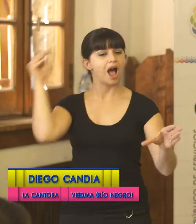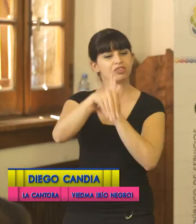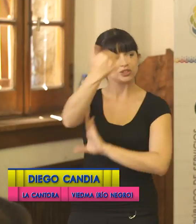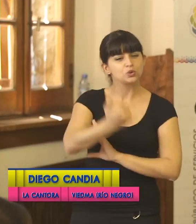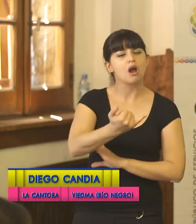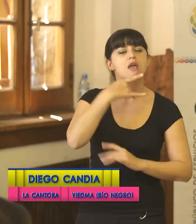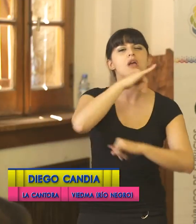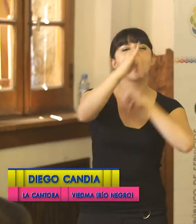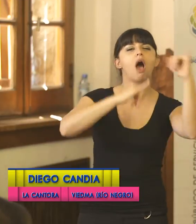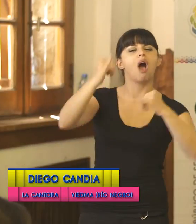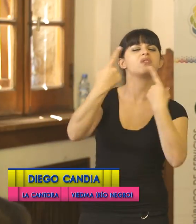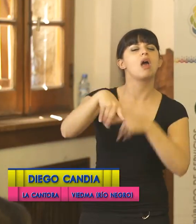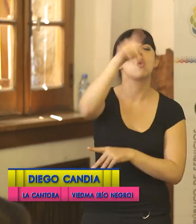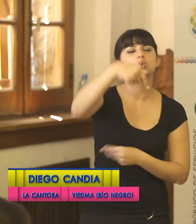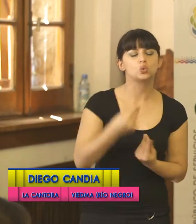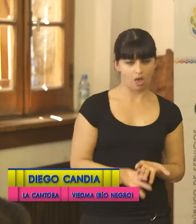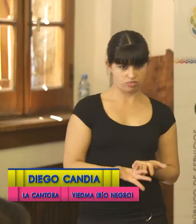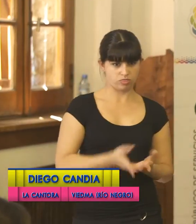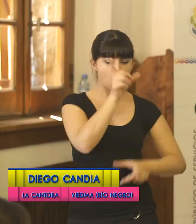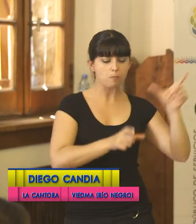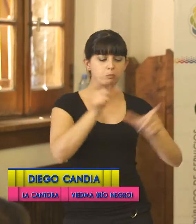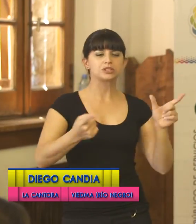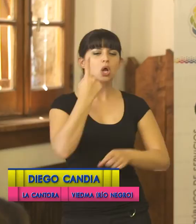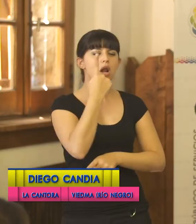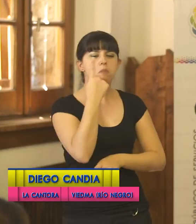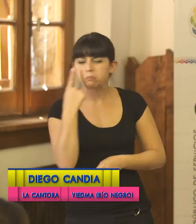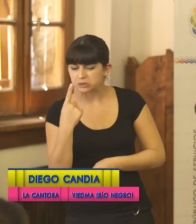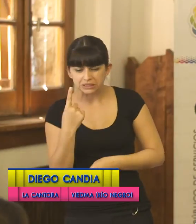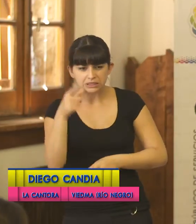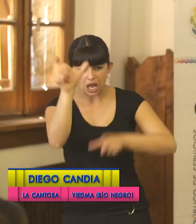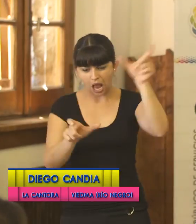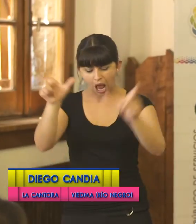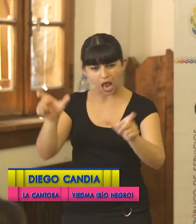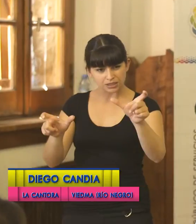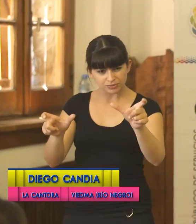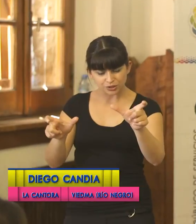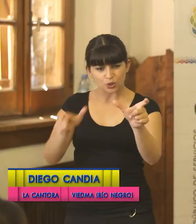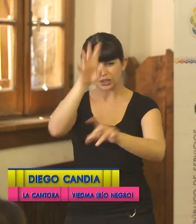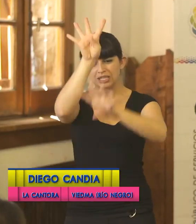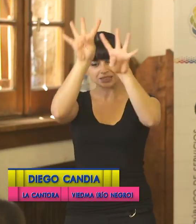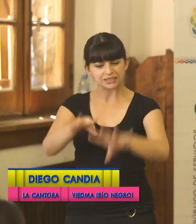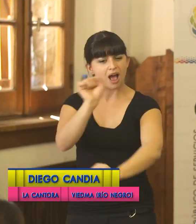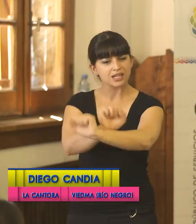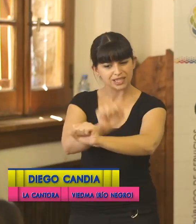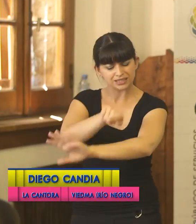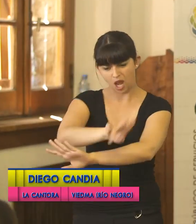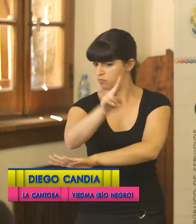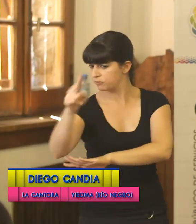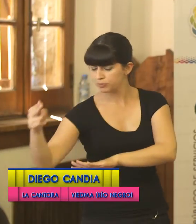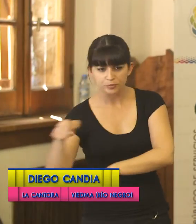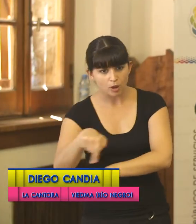digamos miles de compañeros mueren todos los años en la república argentina en las cárceles esos chicos fueron abandonados por este